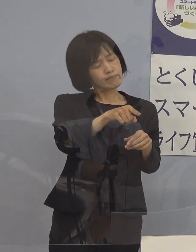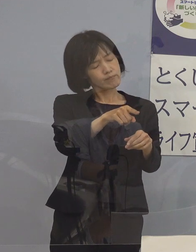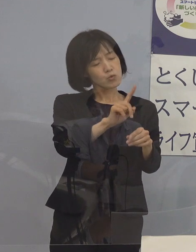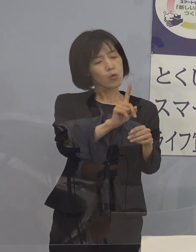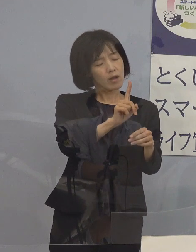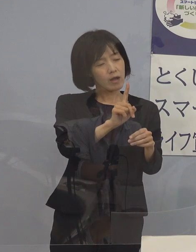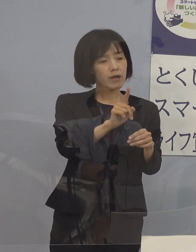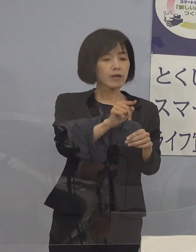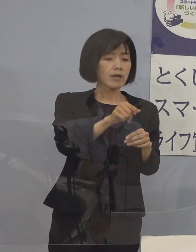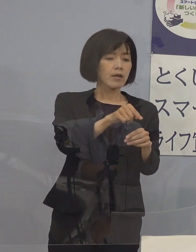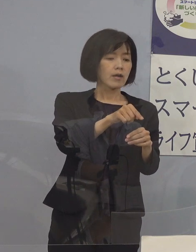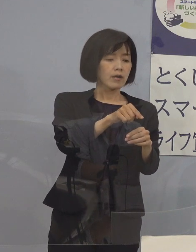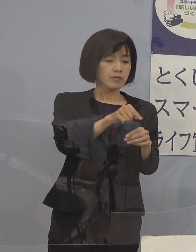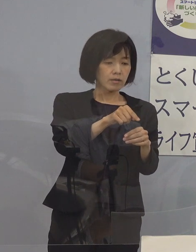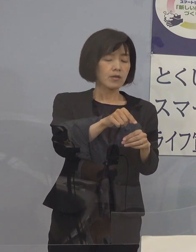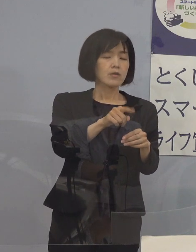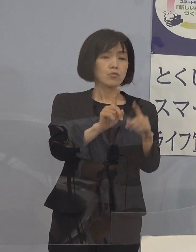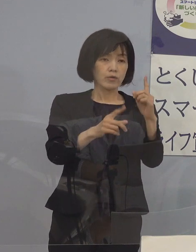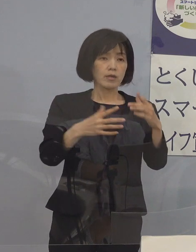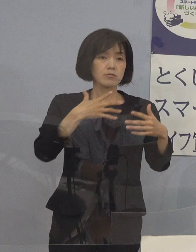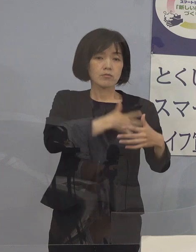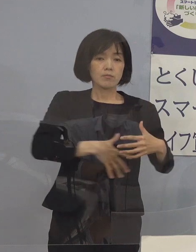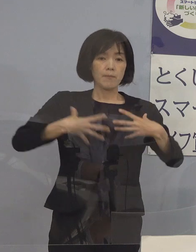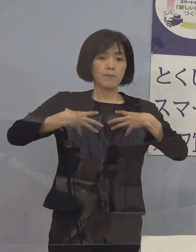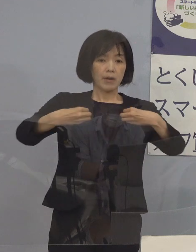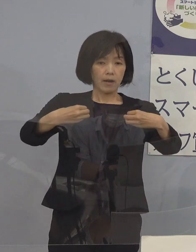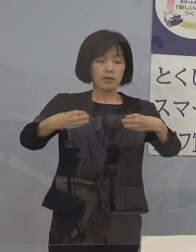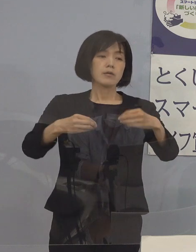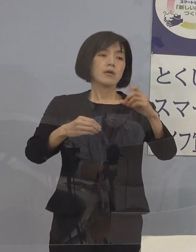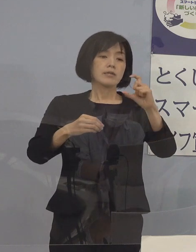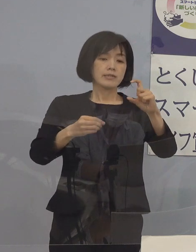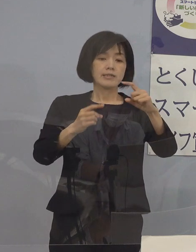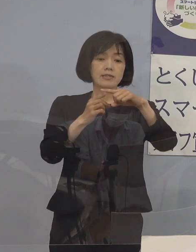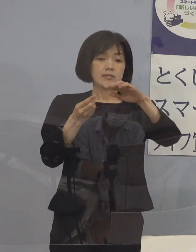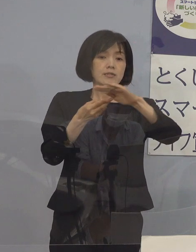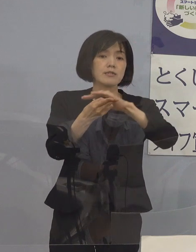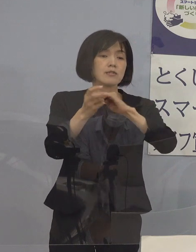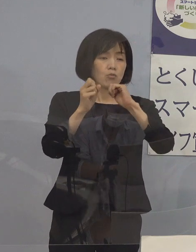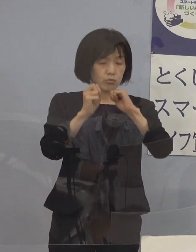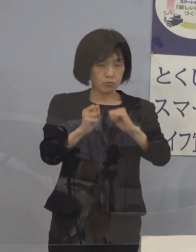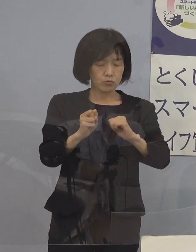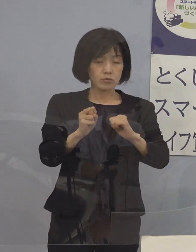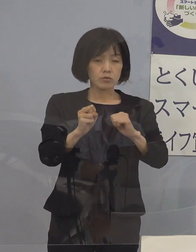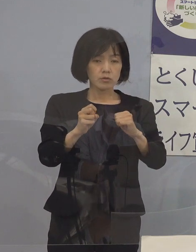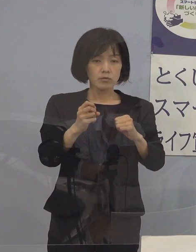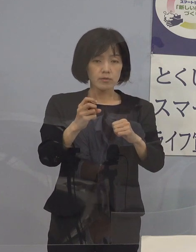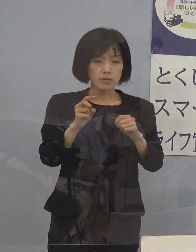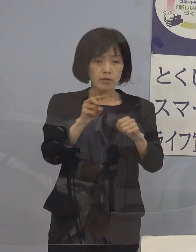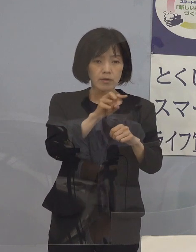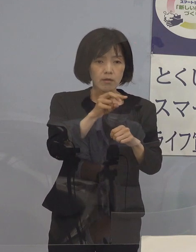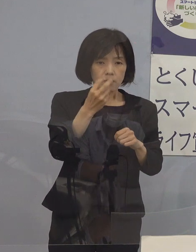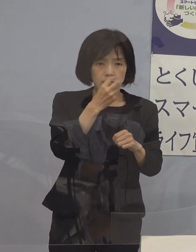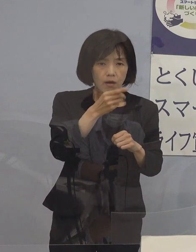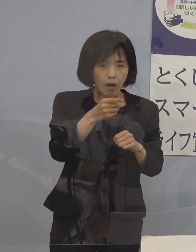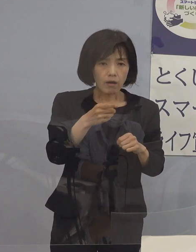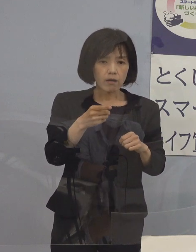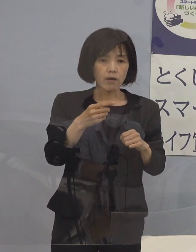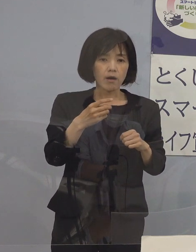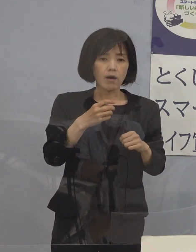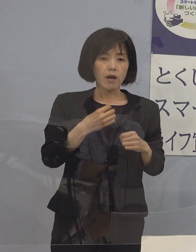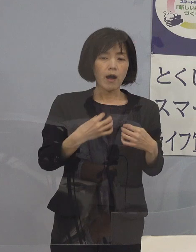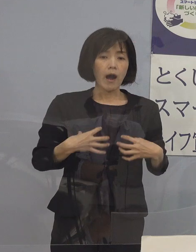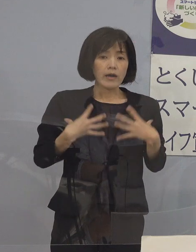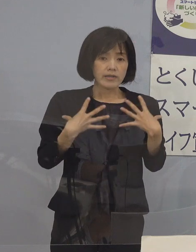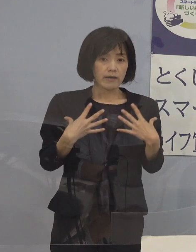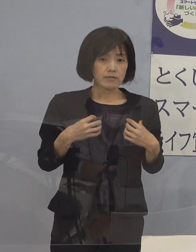って、胸部レントゲンを取るとか、CT を取る、その結果、肺炎症状などがあれば、当然、熱中症ではありません